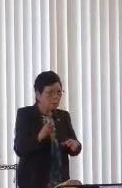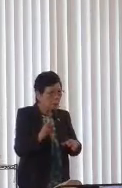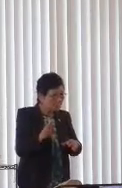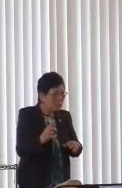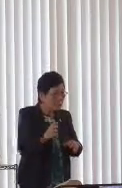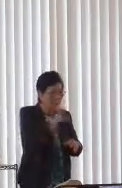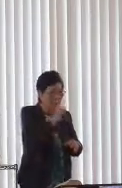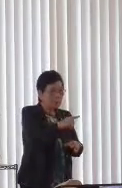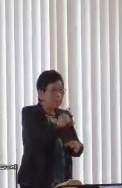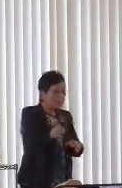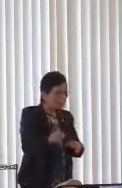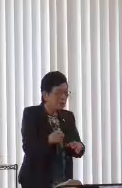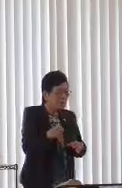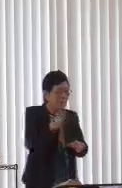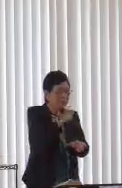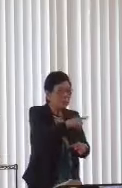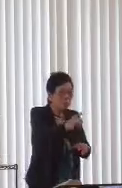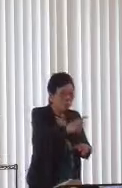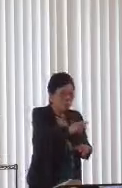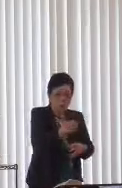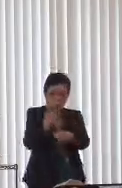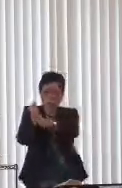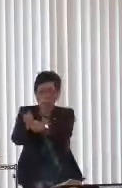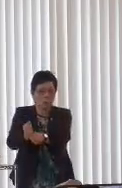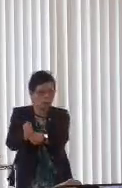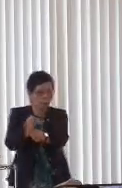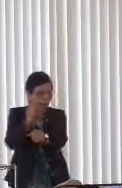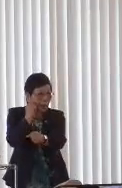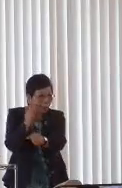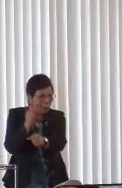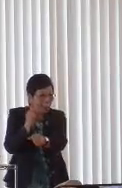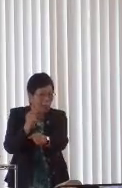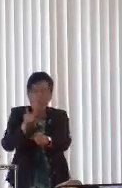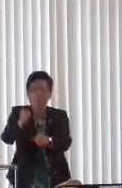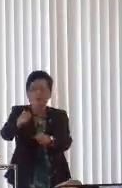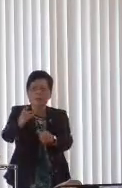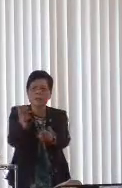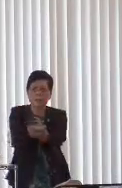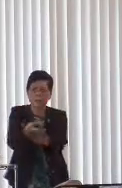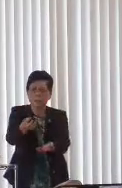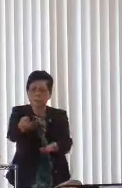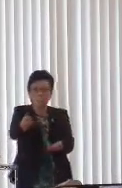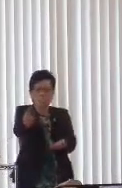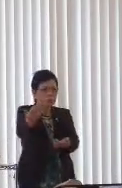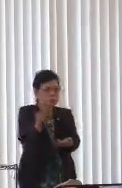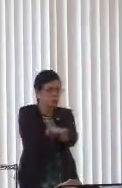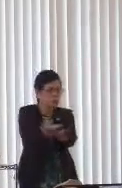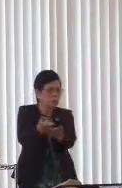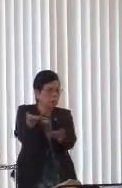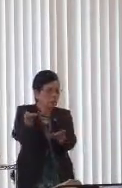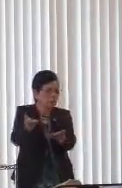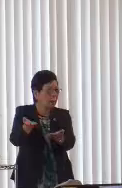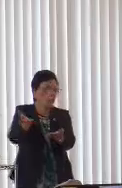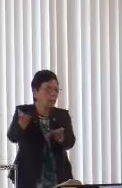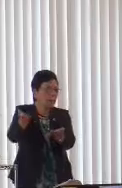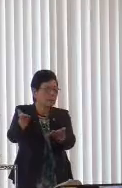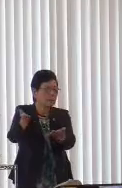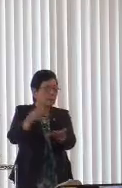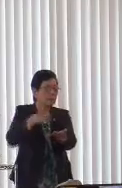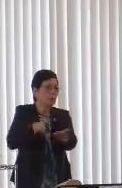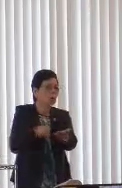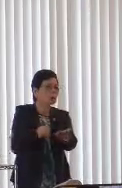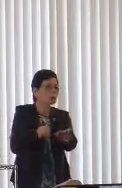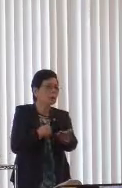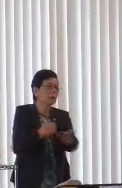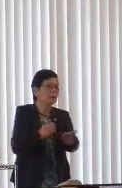ませんから、人の油はもらえませんからね。あなた一生懸命あの病院の訪問にしてる分ちょっと私にも分けてくださいって言